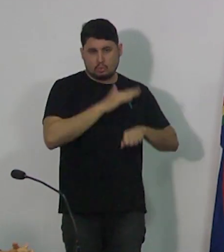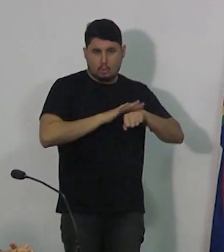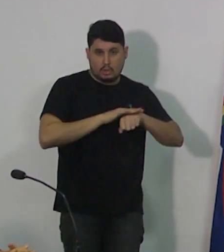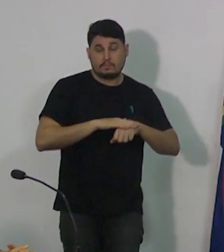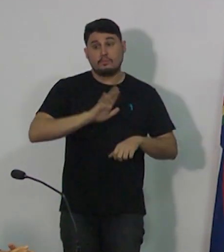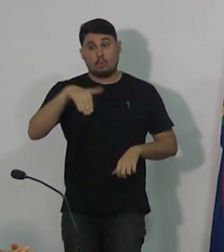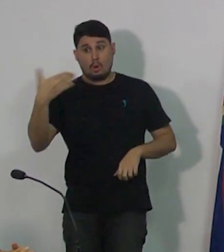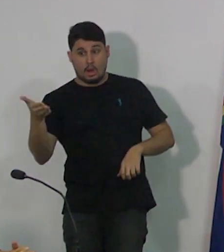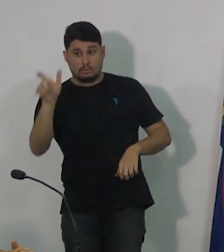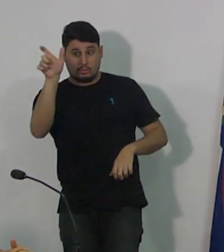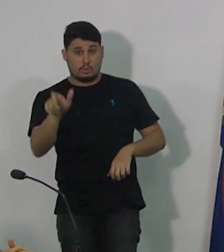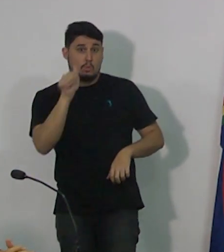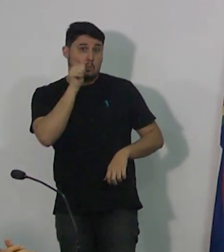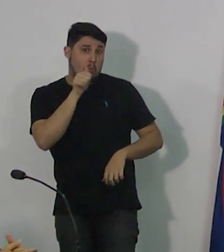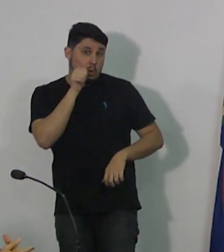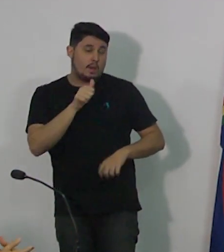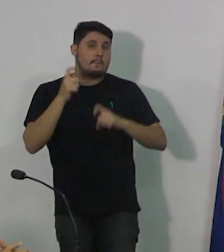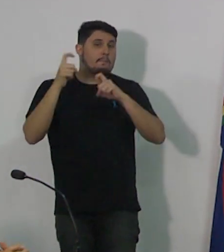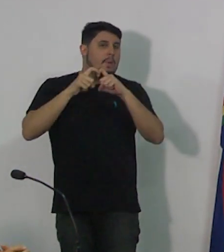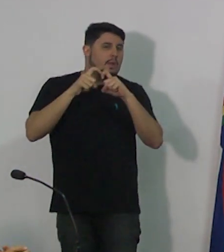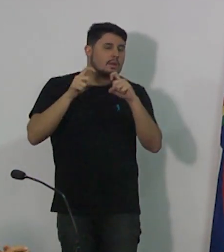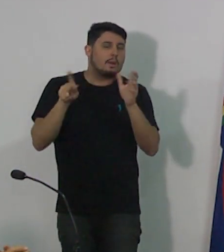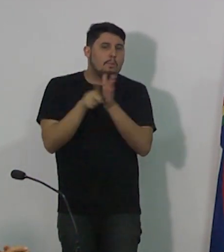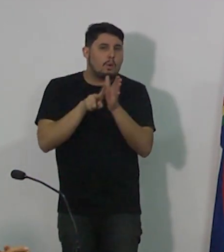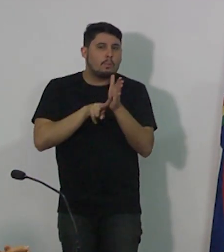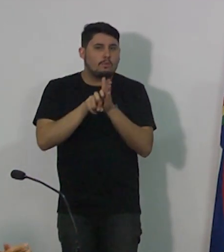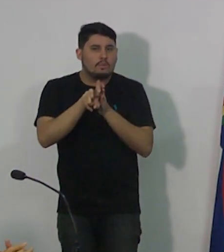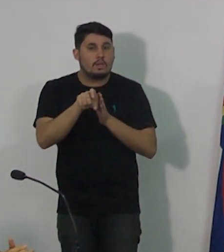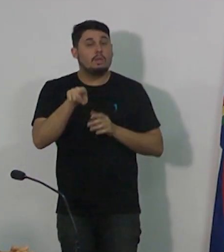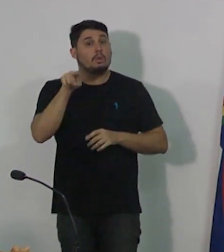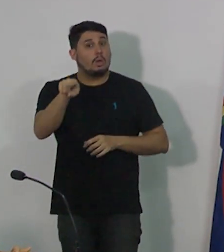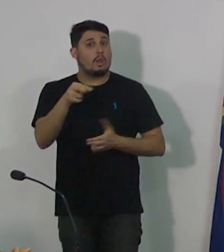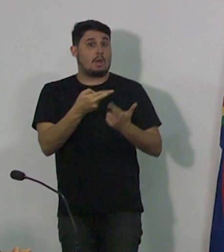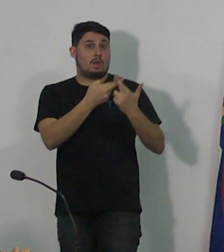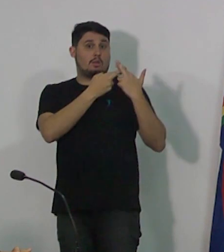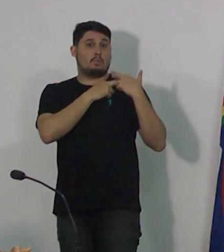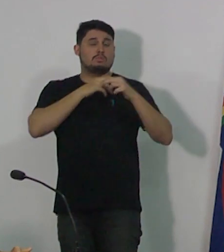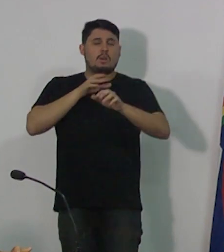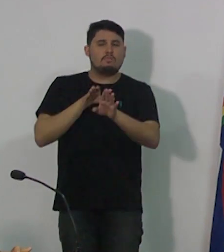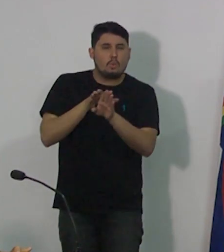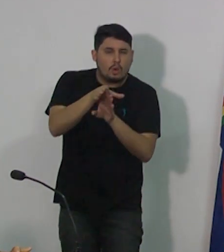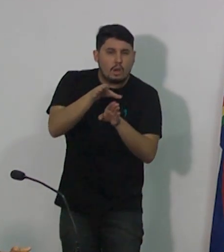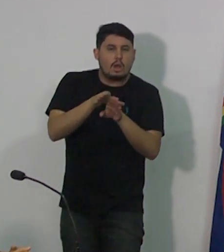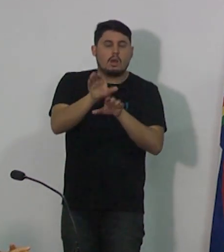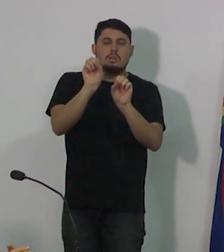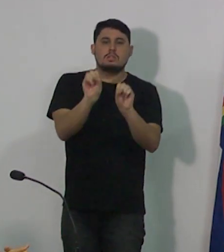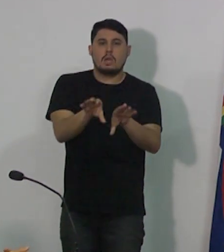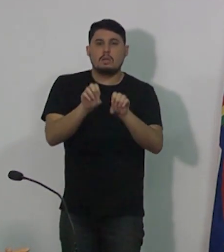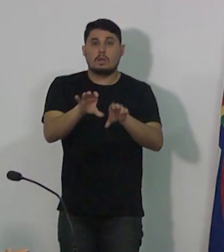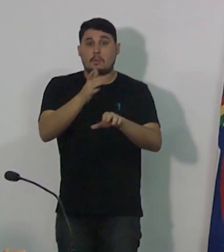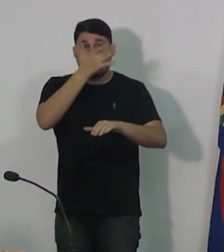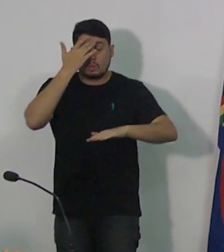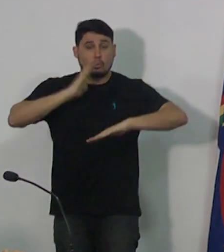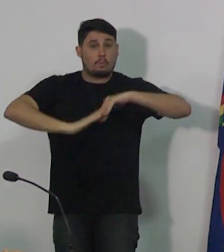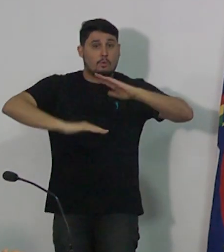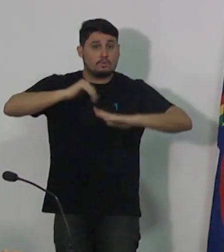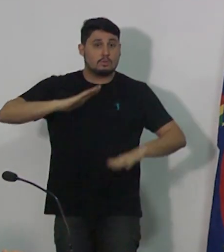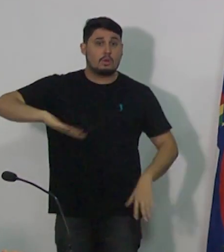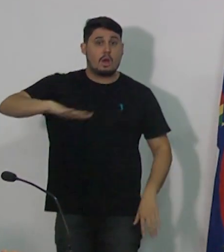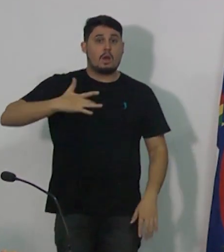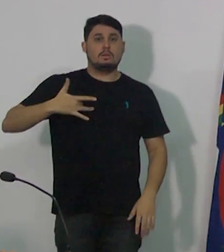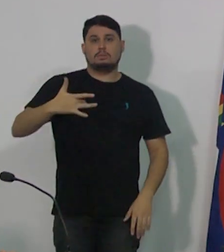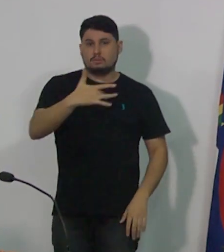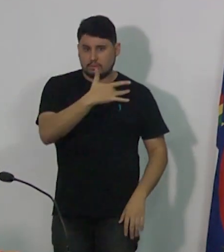infectologista e tem dado todo o suporte e apoio, tanto no treinamento das nossas equipes, no acompanhamento de alguns casos que a gente